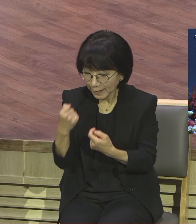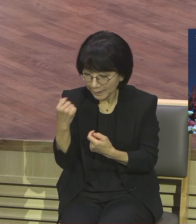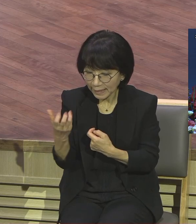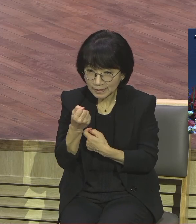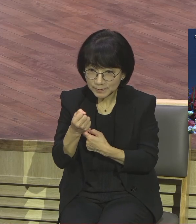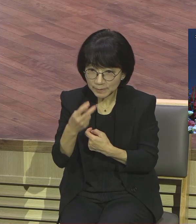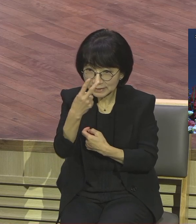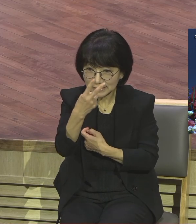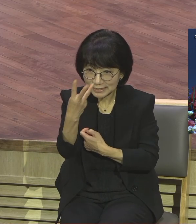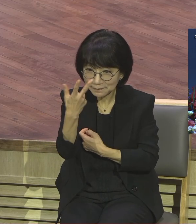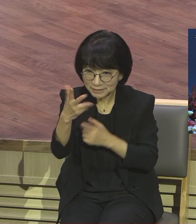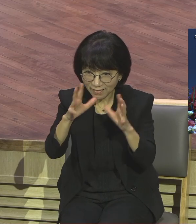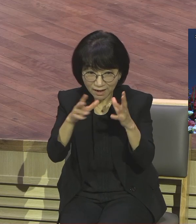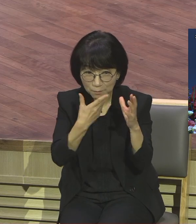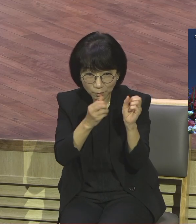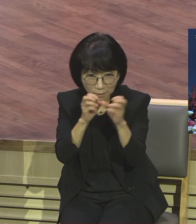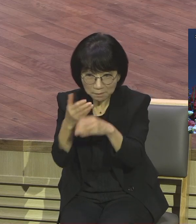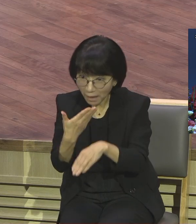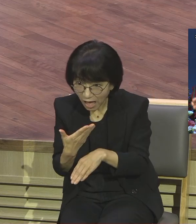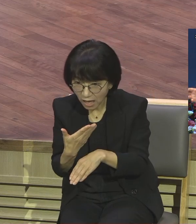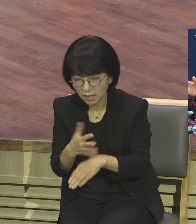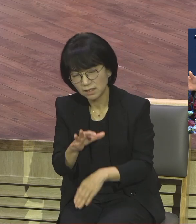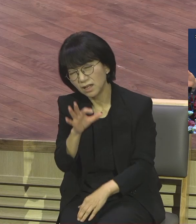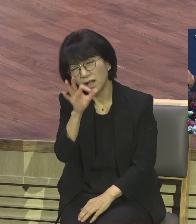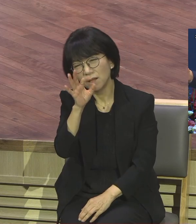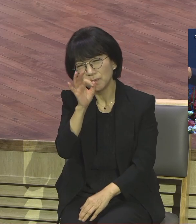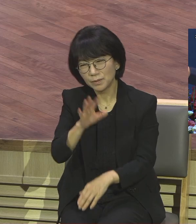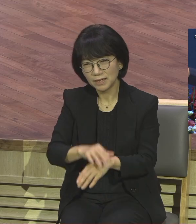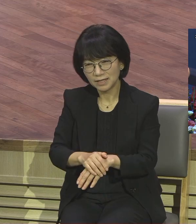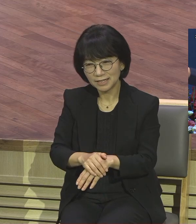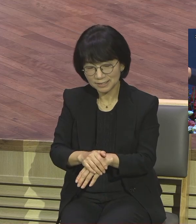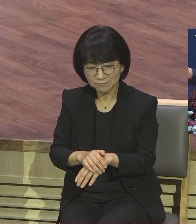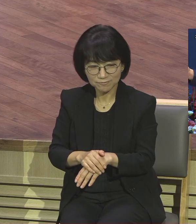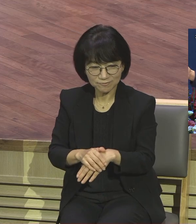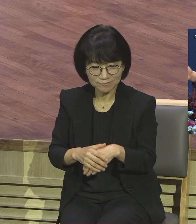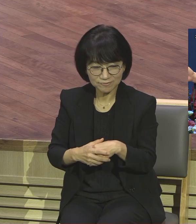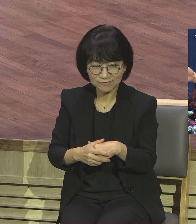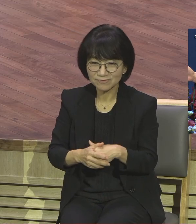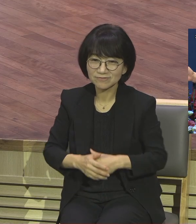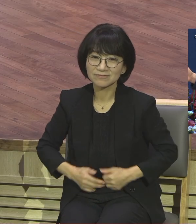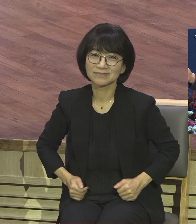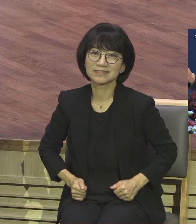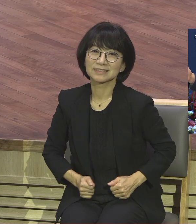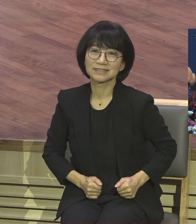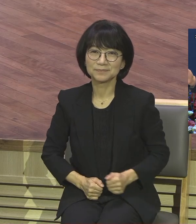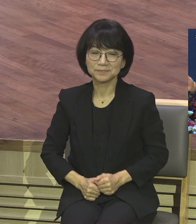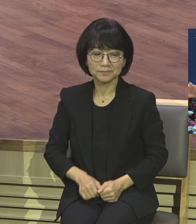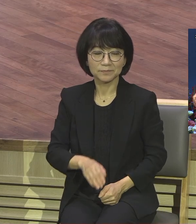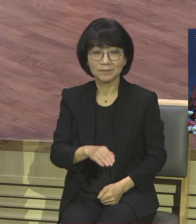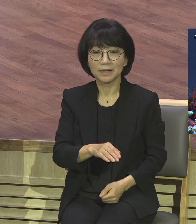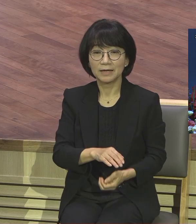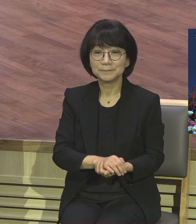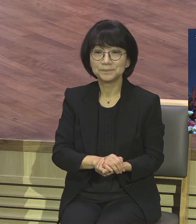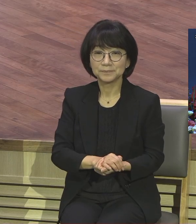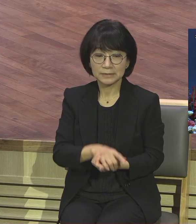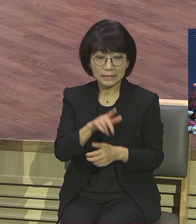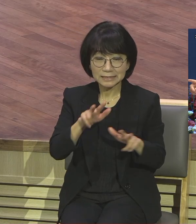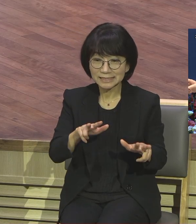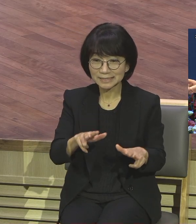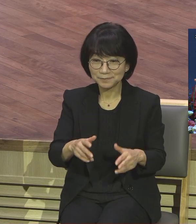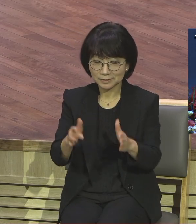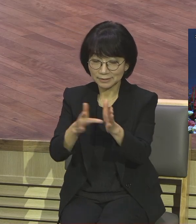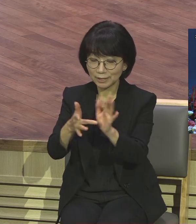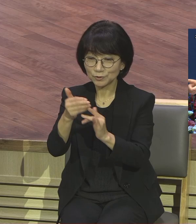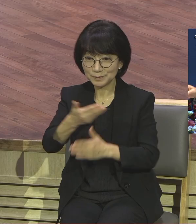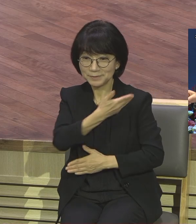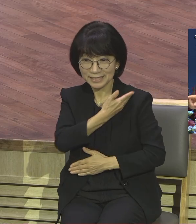동네 복음화도 못하는 내 주제에 무슨 237입니까? 제자들은 너희들은 모든 족속으로 땅끝까지 만민에게 아니 어부들이